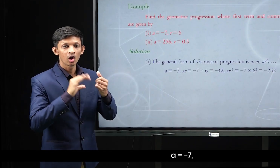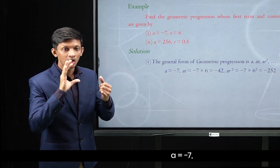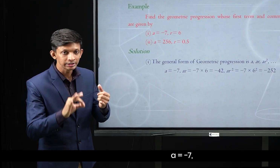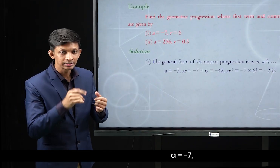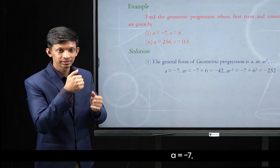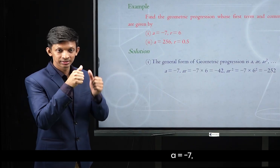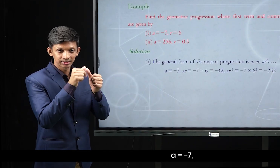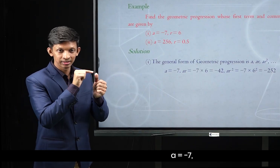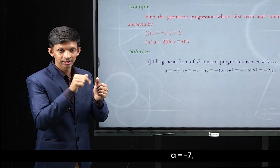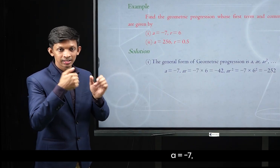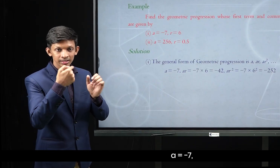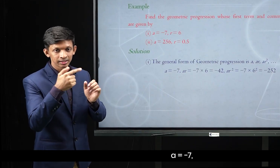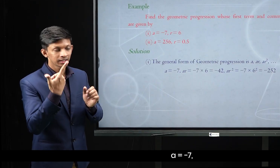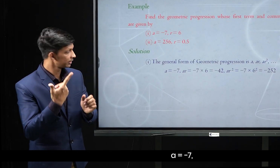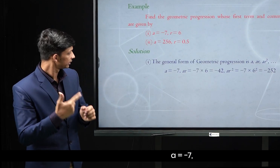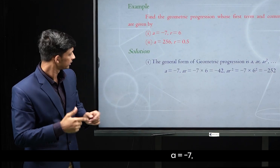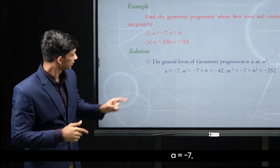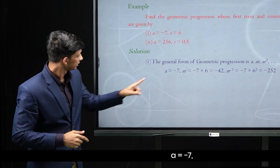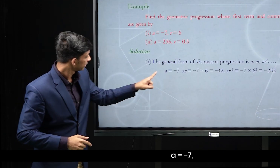ஏ ஈடு கழித்தல் 7